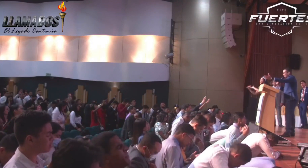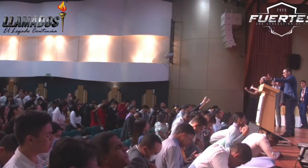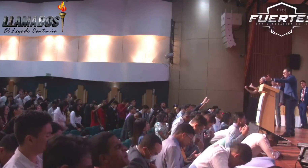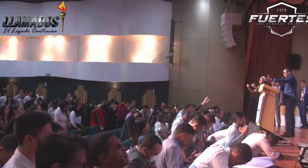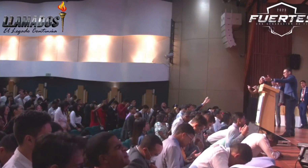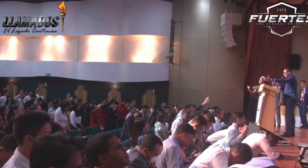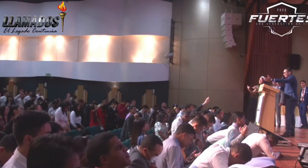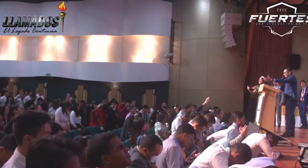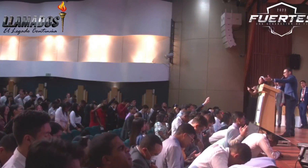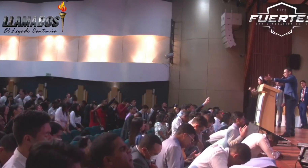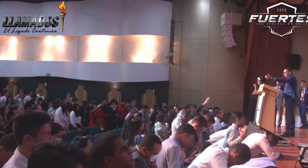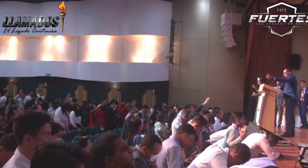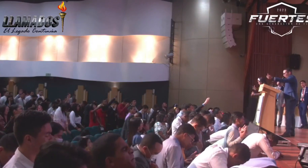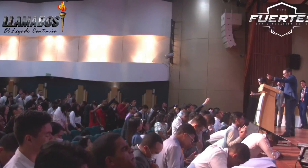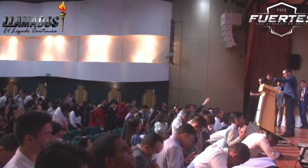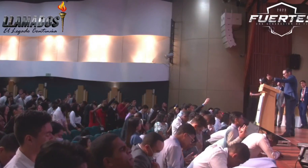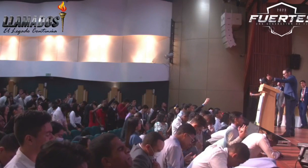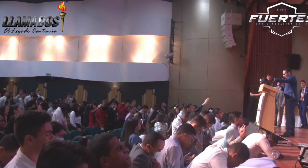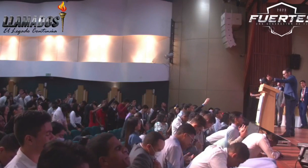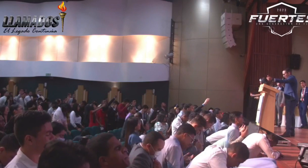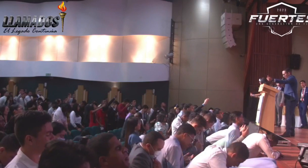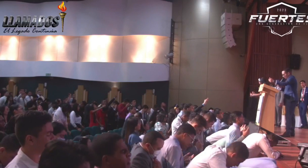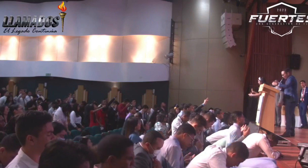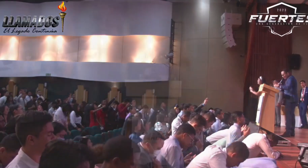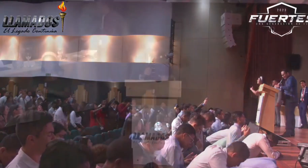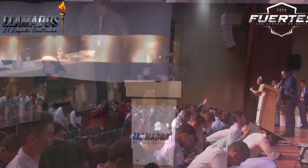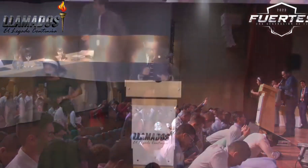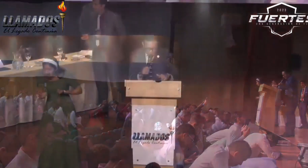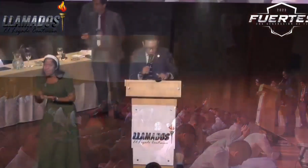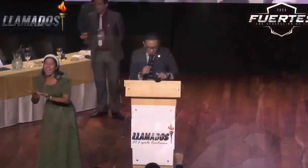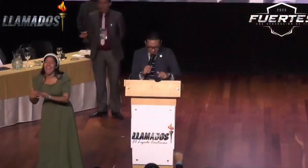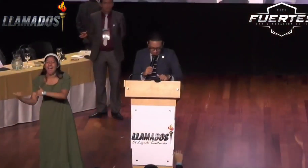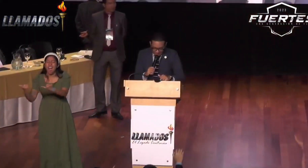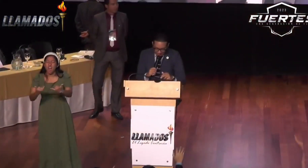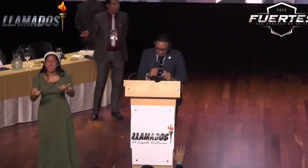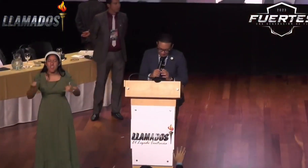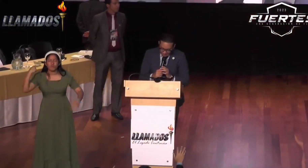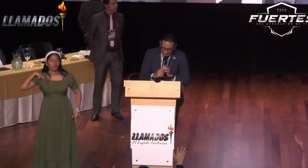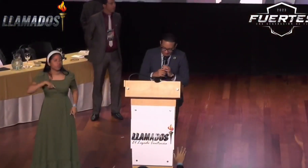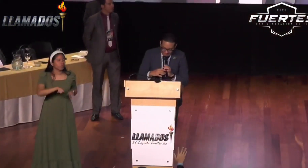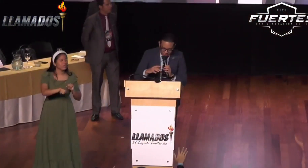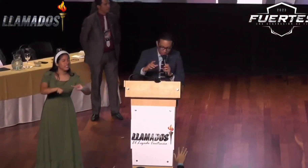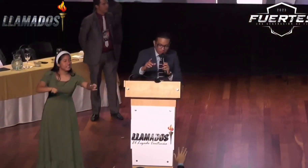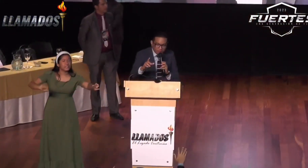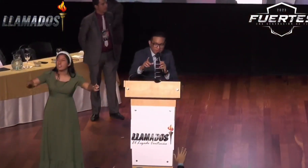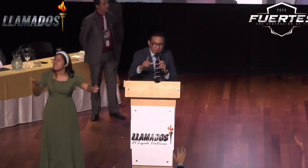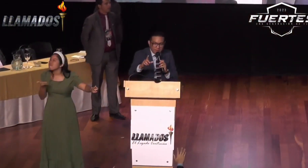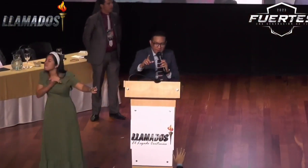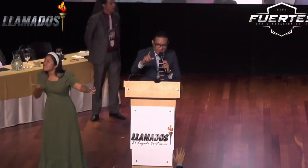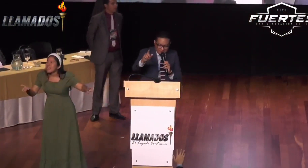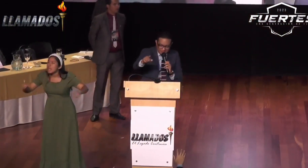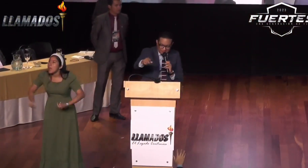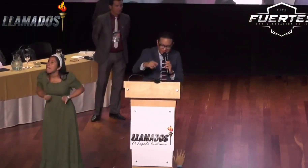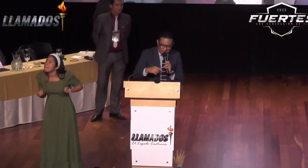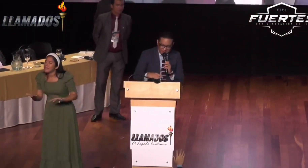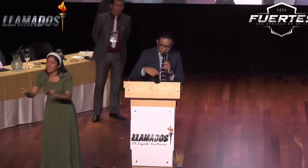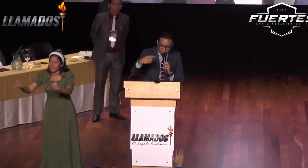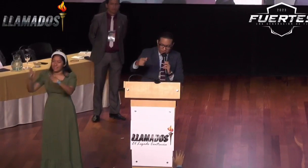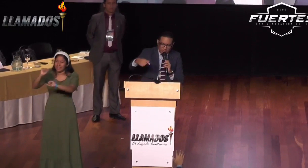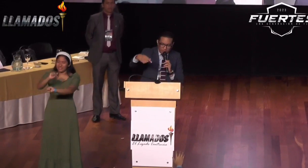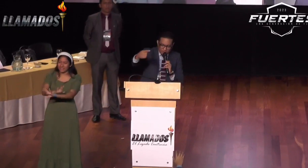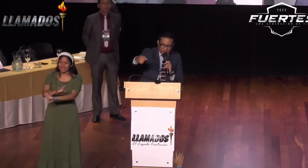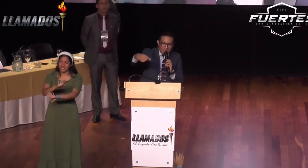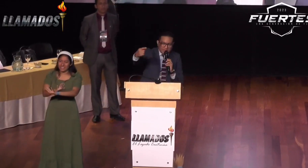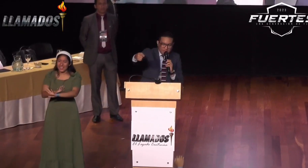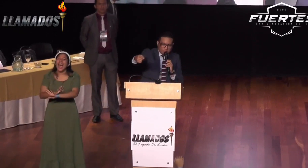panes entregó lo que tenía. Ahora sí te toca a ti. ¿Qué le vas a entregar al Señor en esta tarde? La